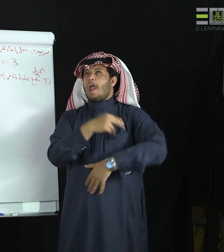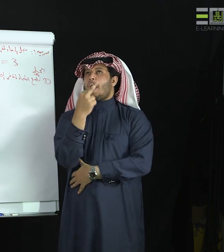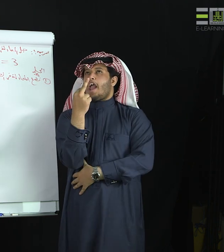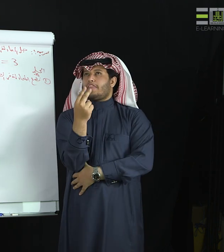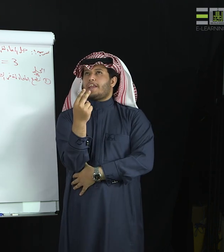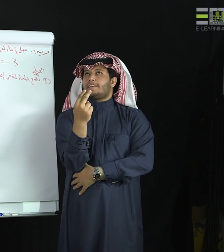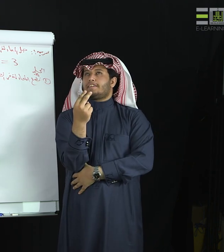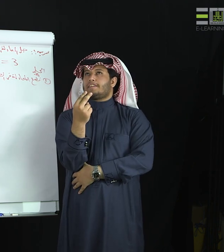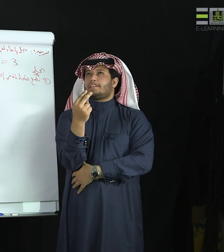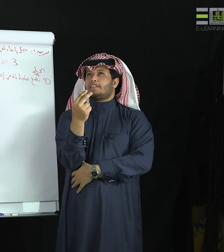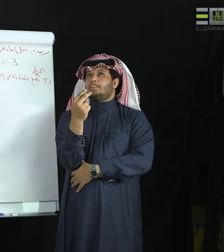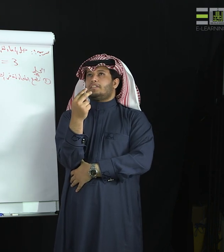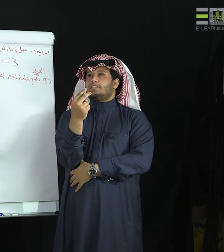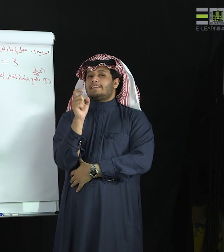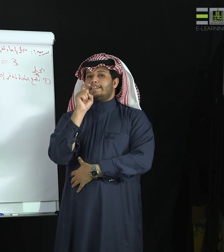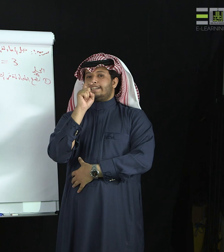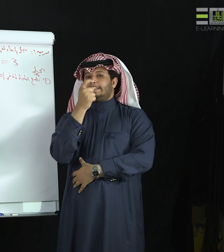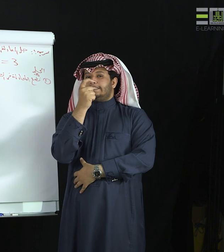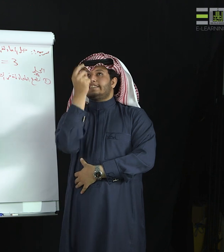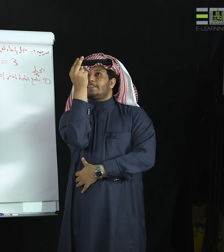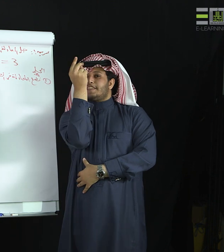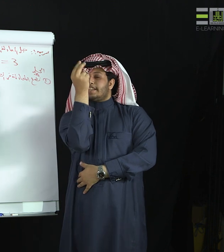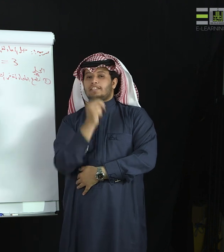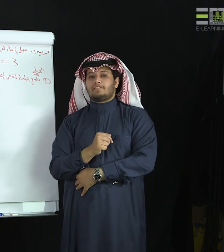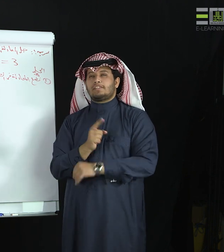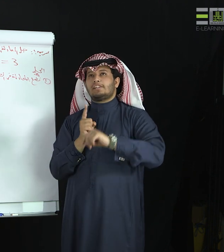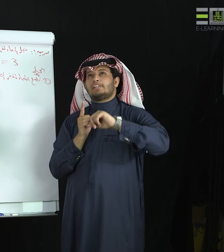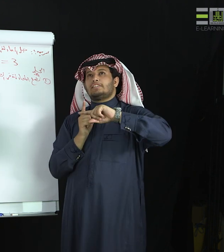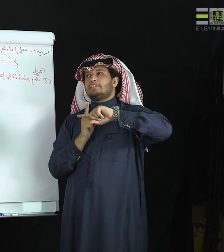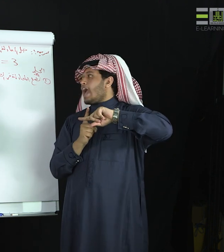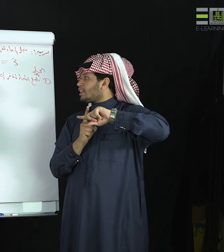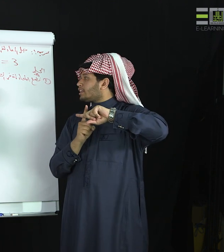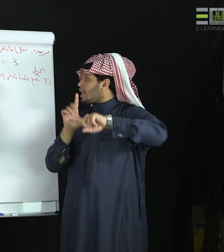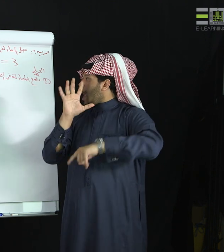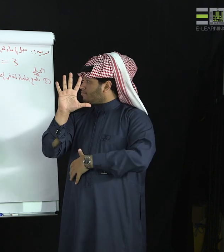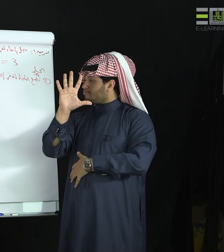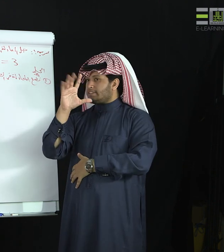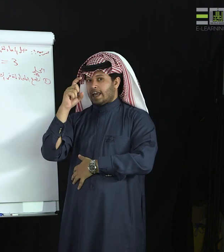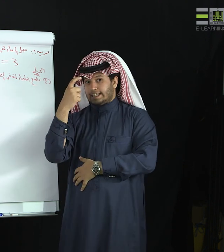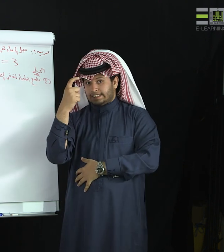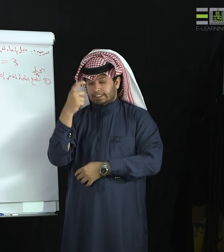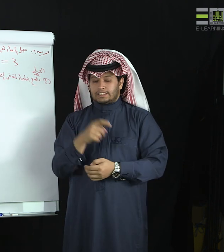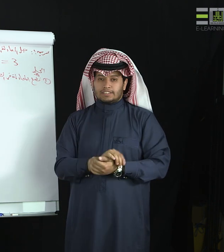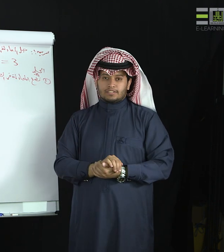2 اكس تربيع زائد 5 اكس،